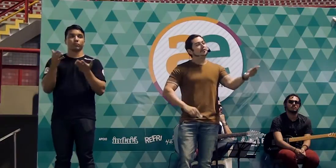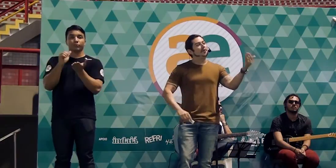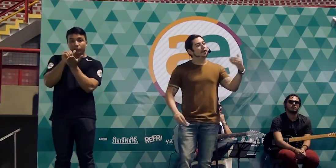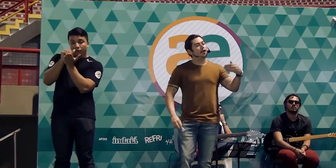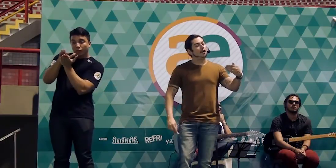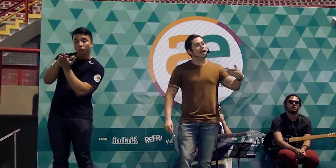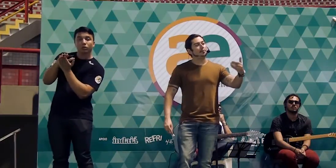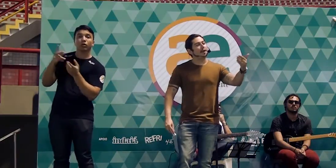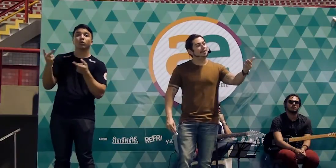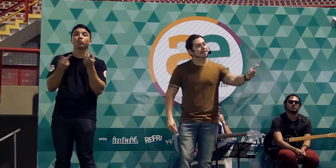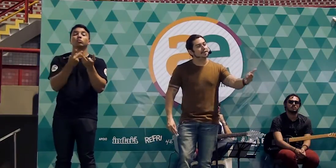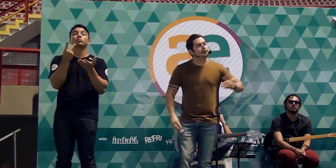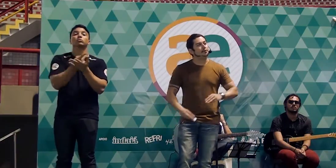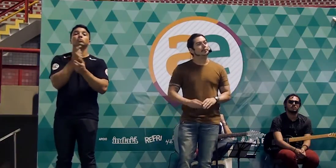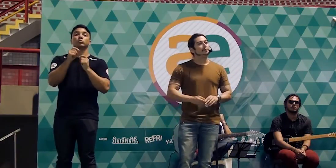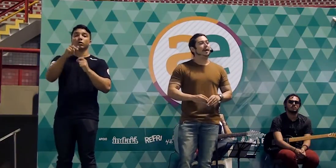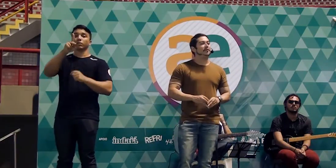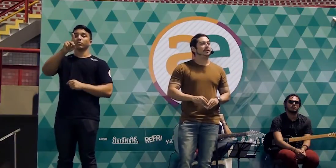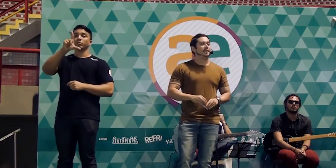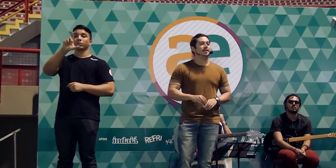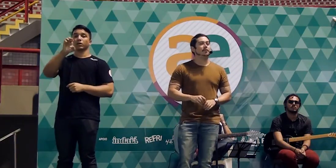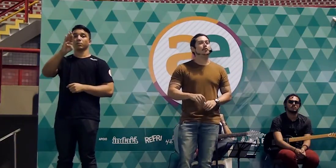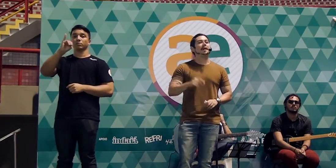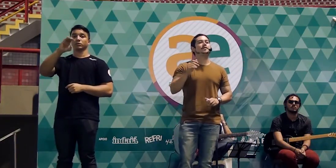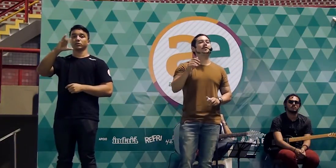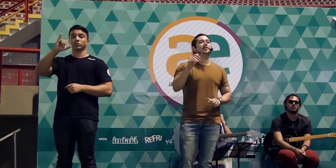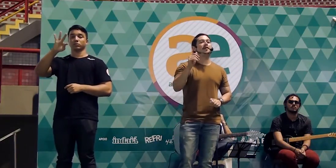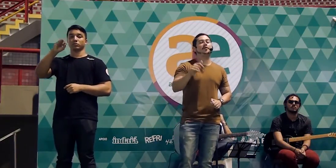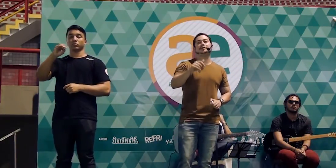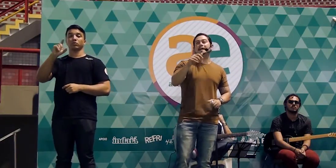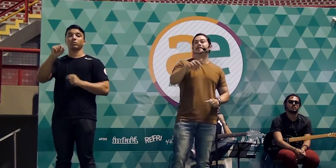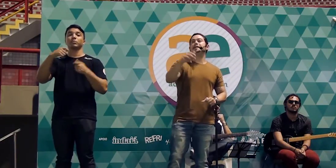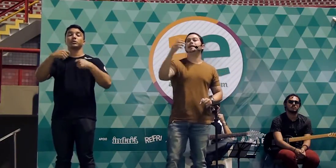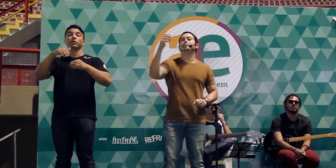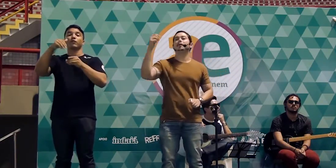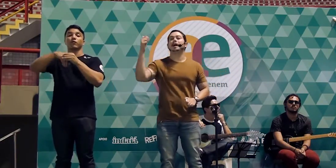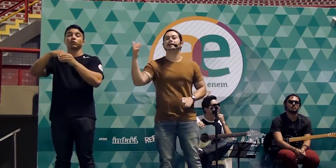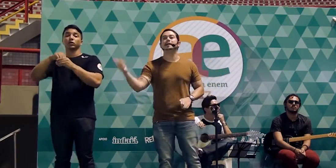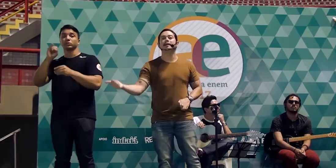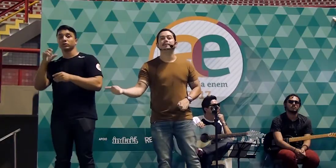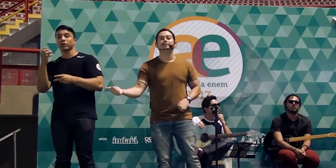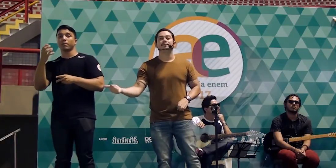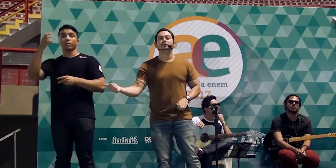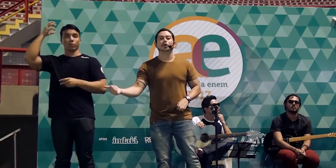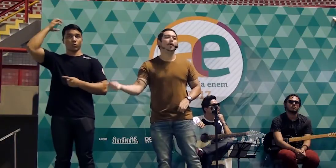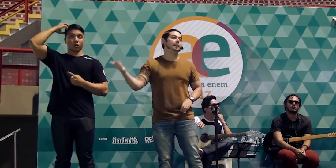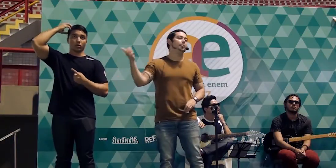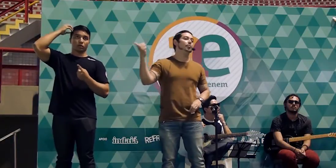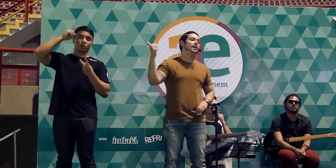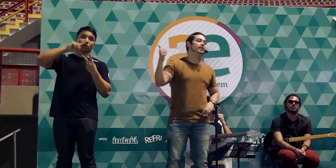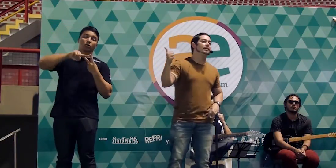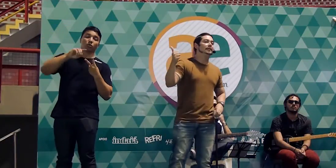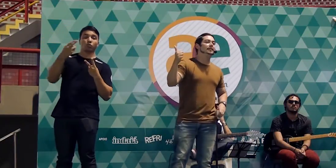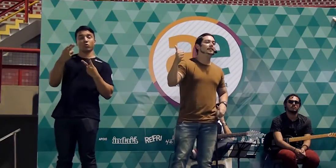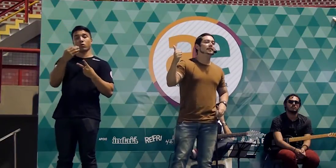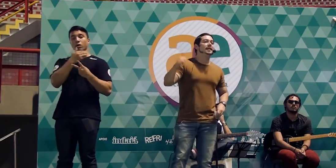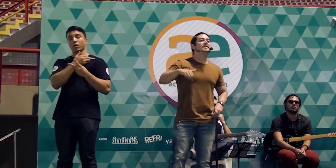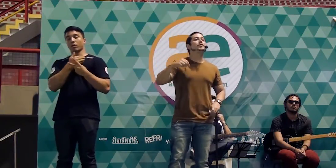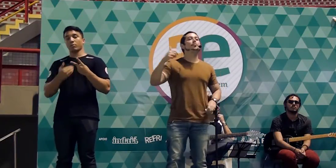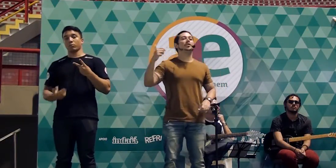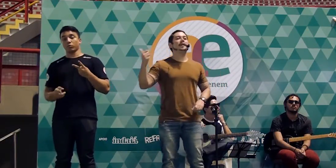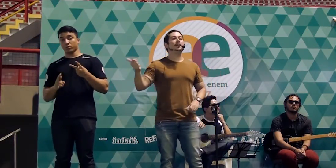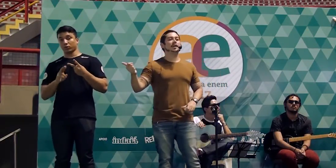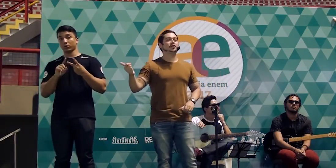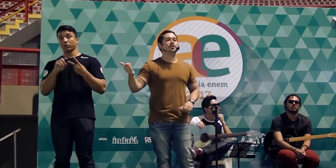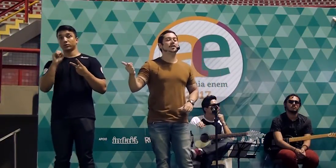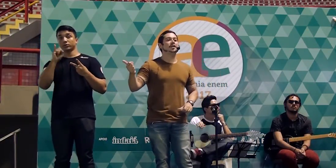Collor, foi colocado o plebiscito para votação. O Brasil deveria votar se queria monarquia ou república, e